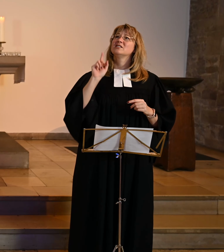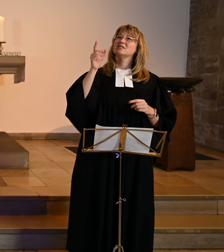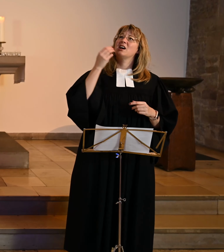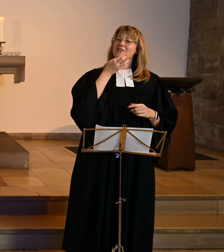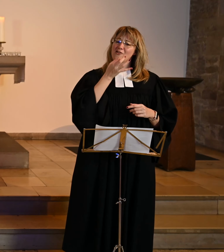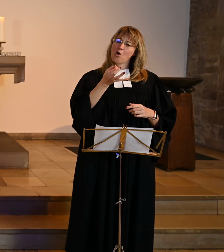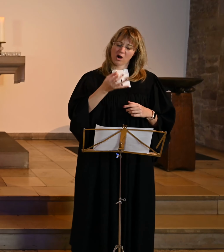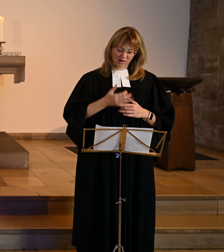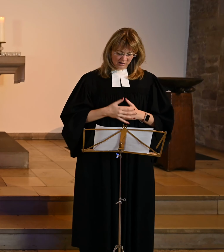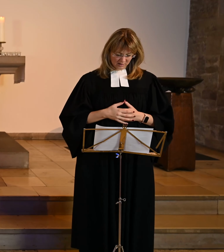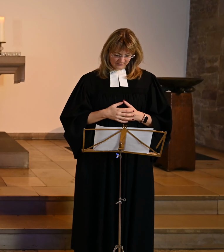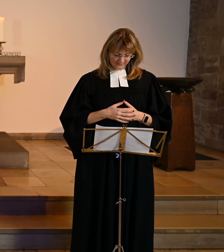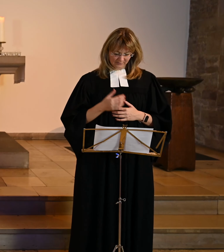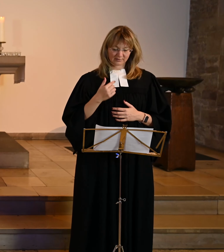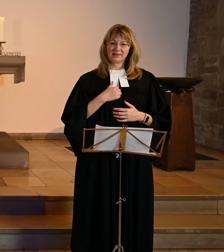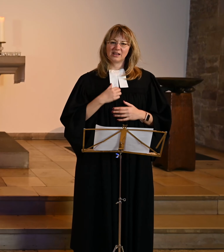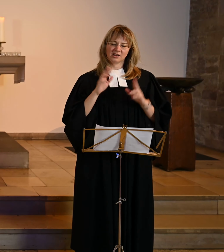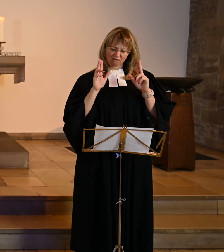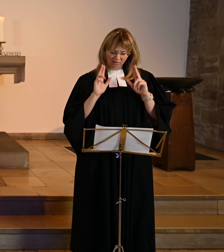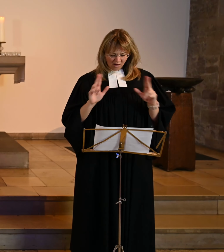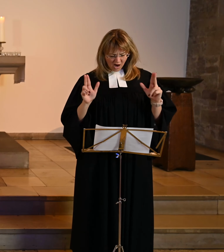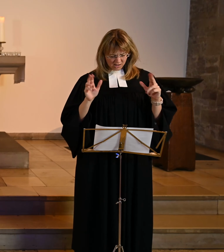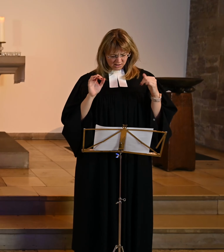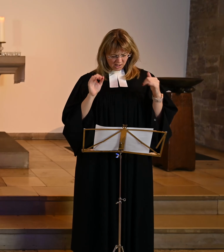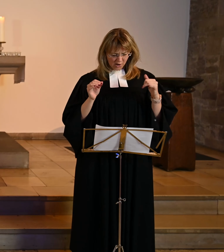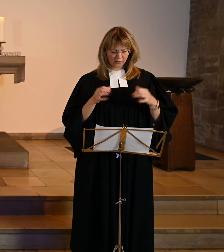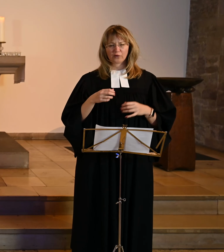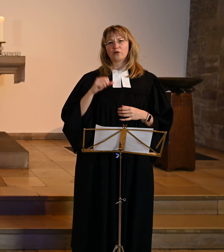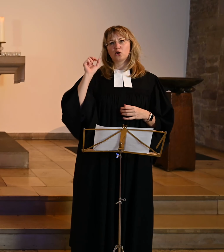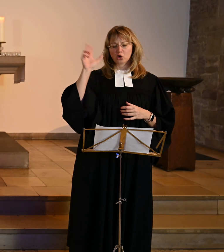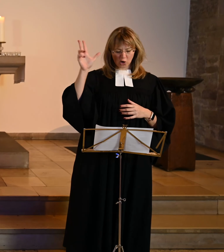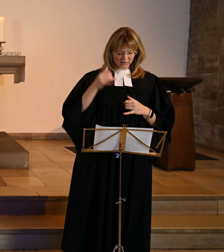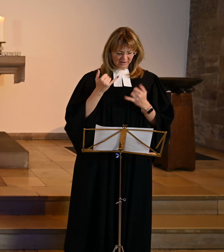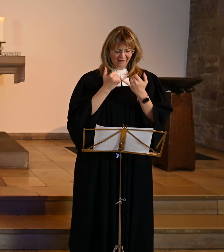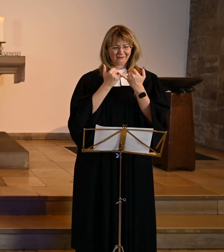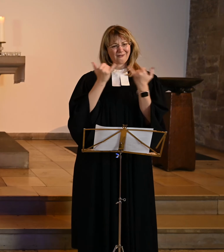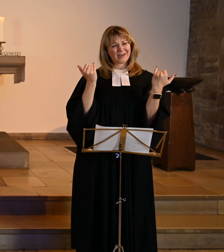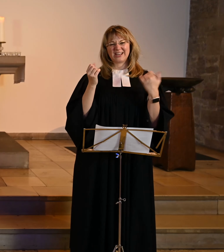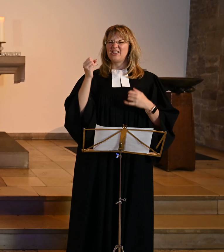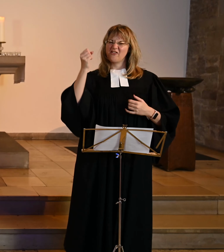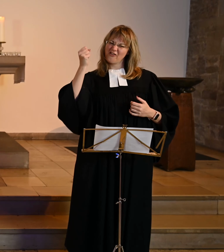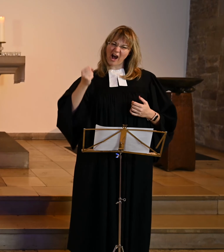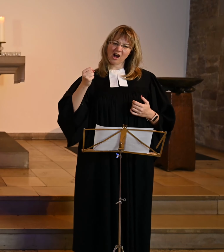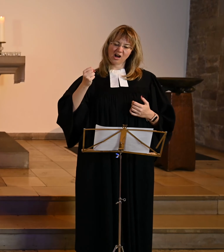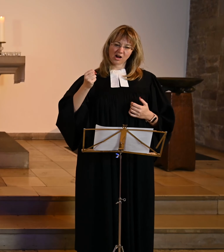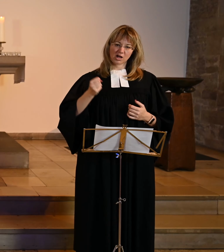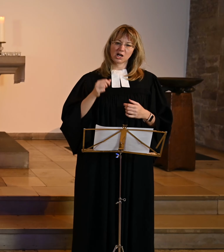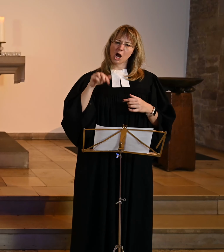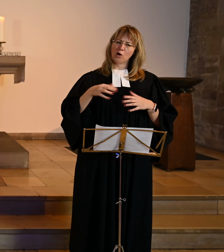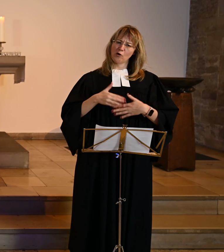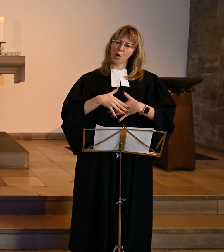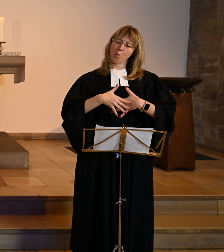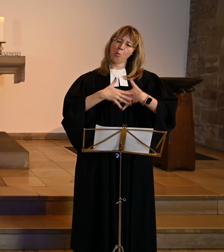auf sein Wort. Meine Seele wartet auf den Herrn mehr als die Wächter auf den